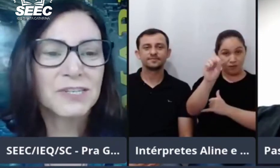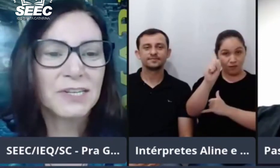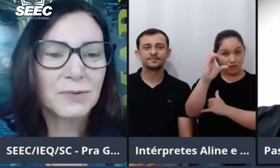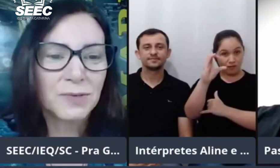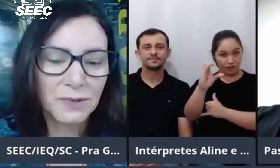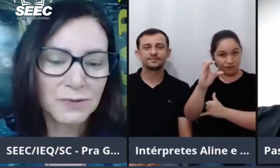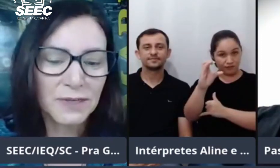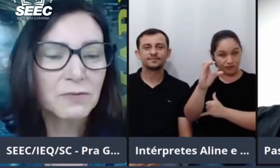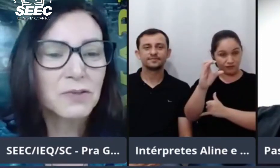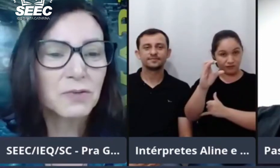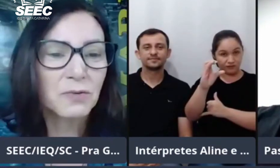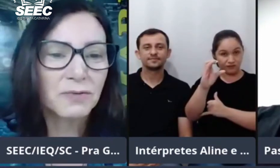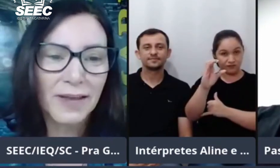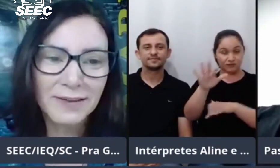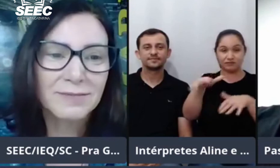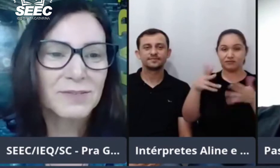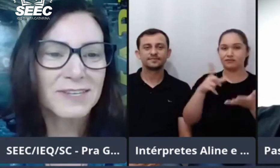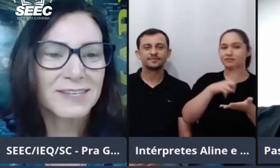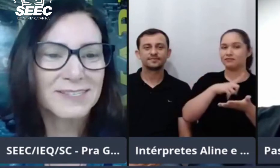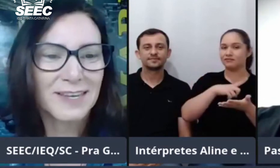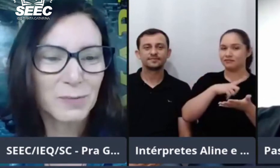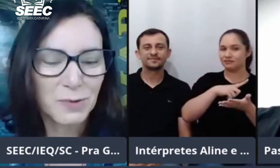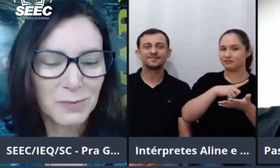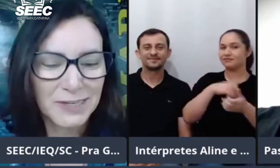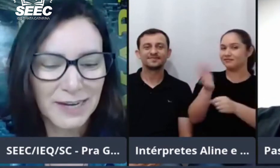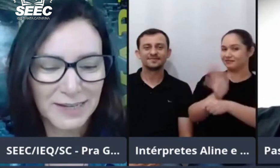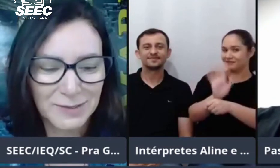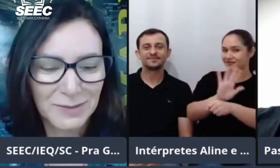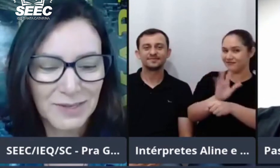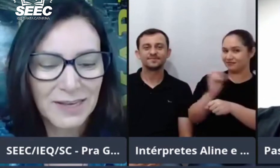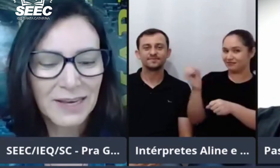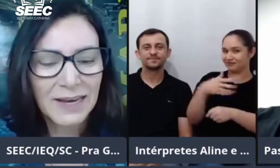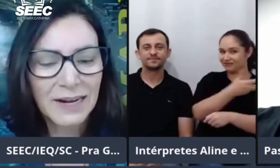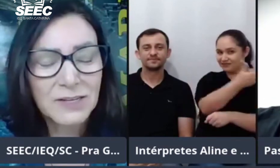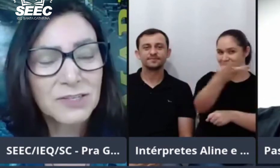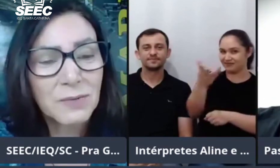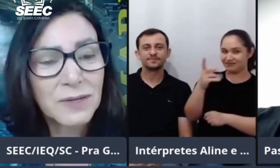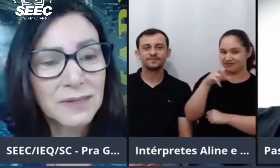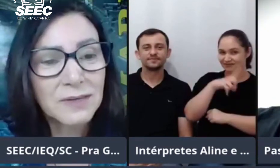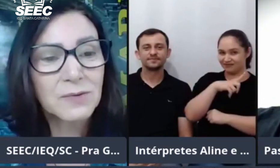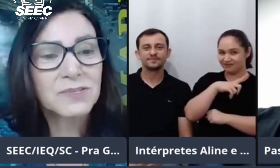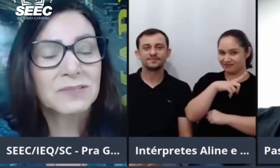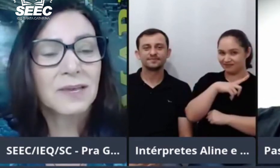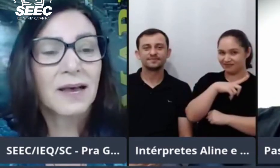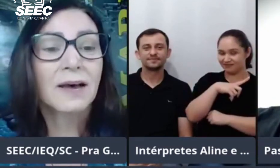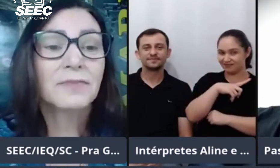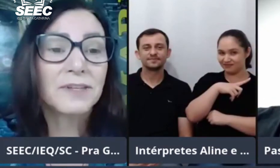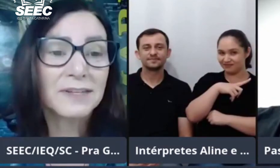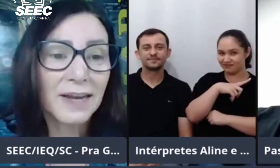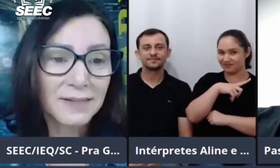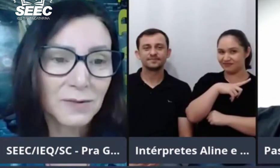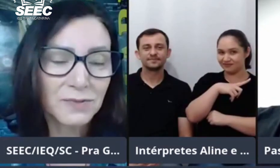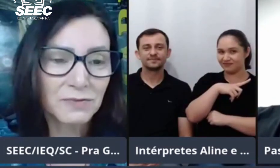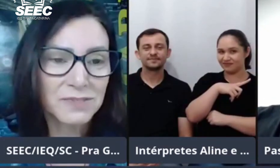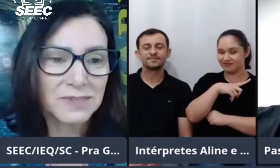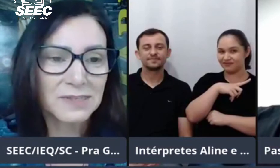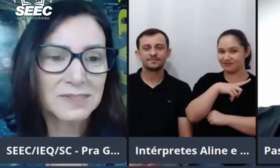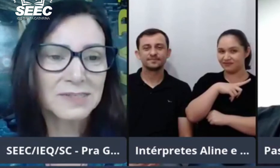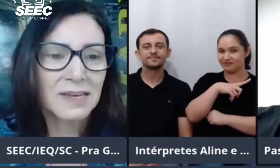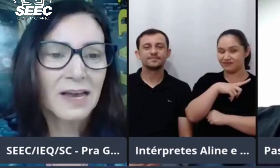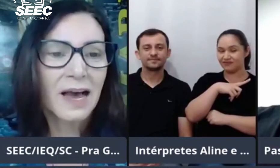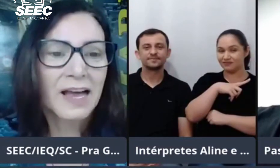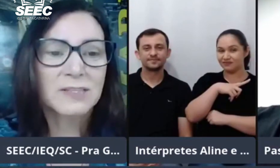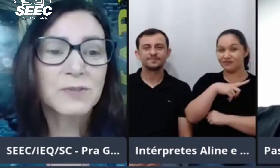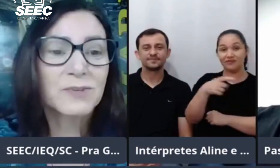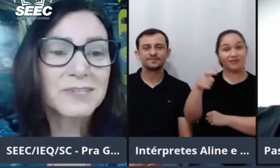aciona o sininho, que quando tem um vídeo novo lá, você recebe o comunicado. Gratidão a Deus, a vida de cada um de